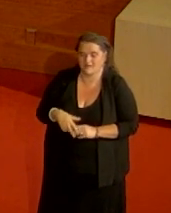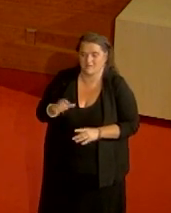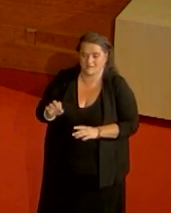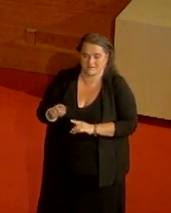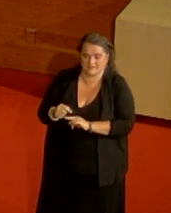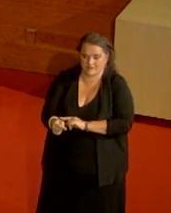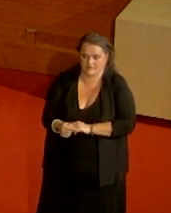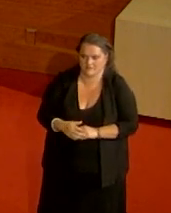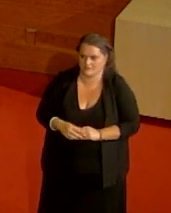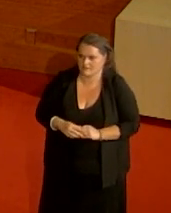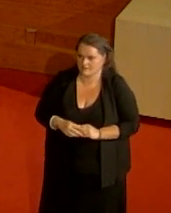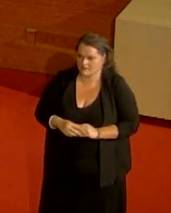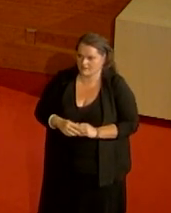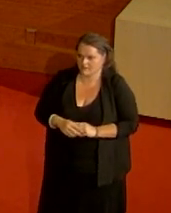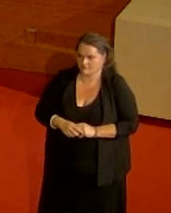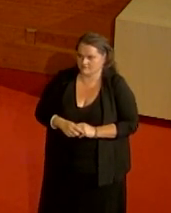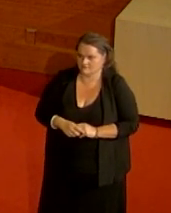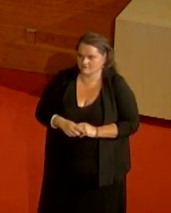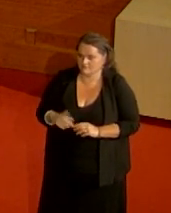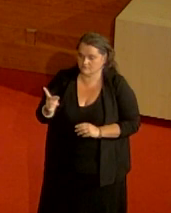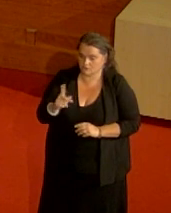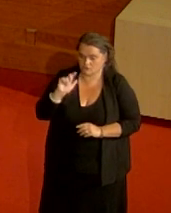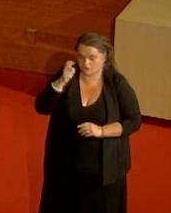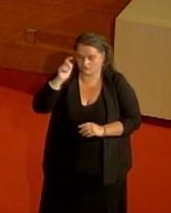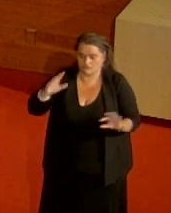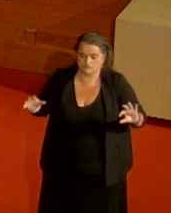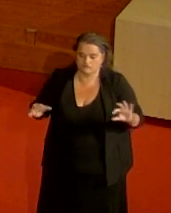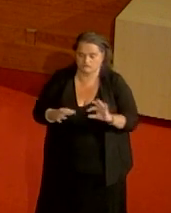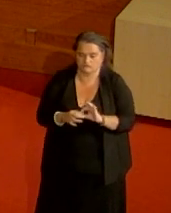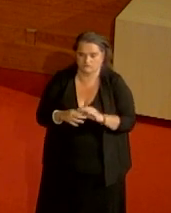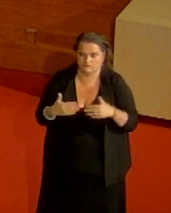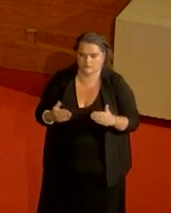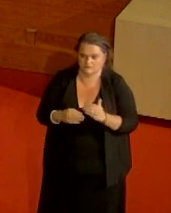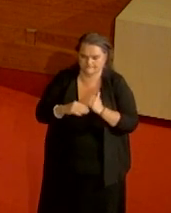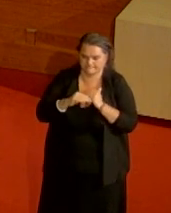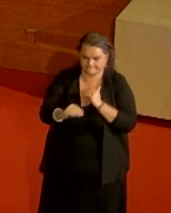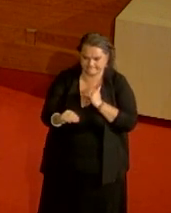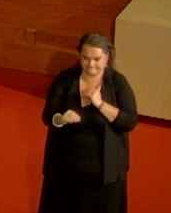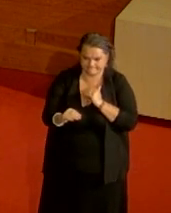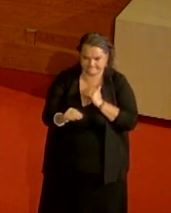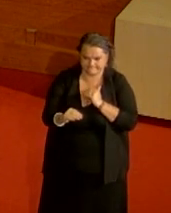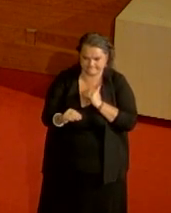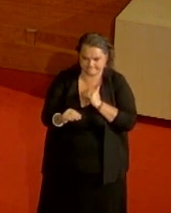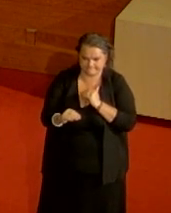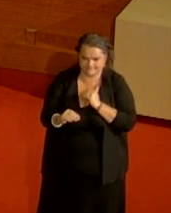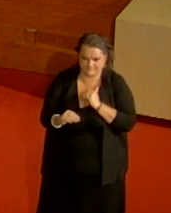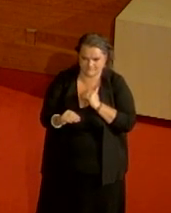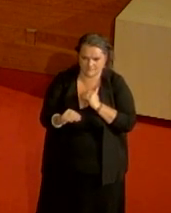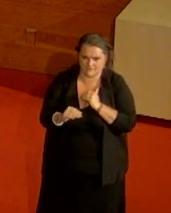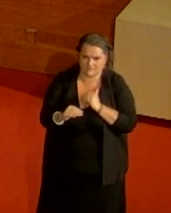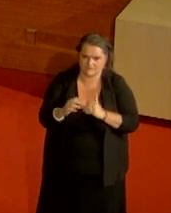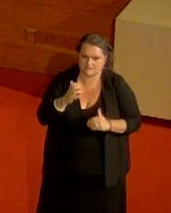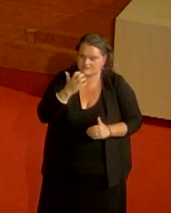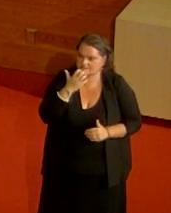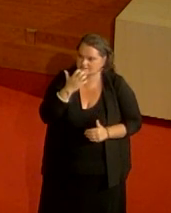aparecen aparecen muy unidas y que también se sostienen en Cómo eh cuando nos cuando accedemos